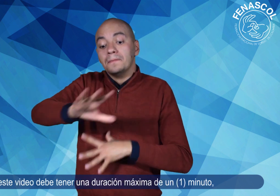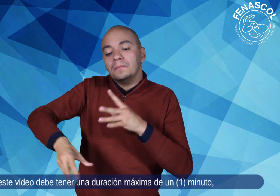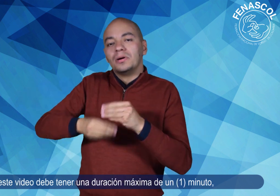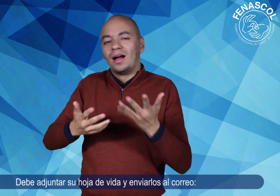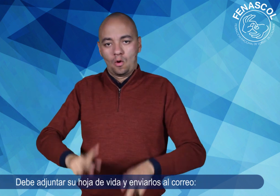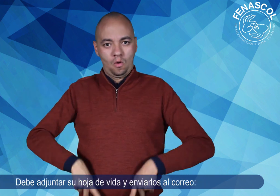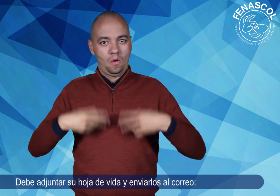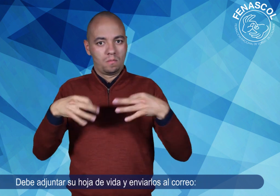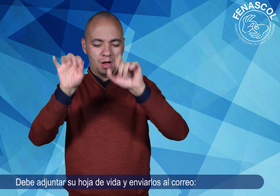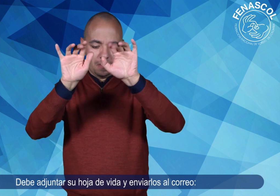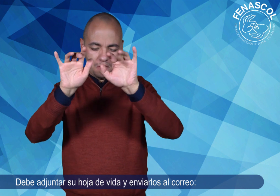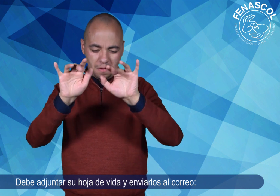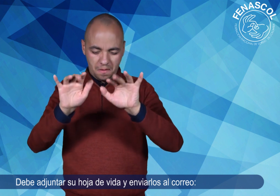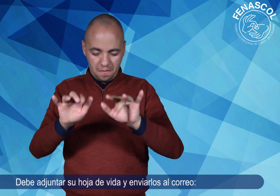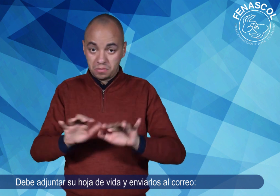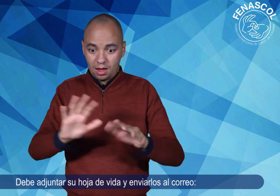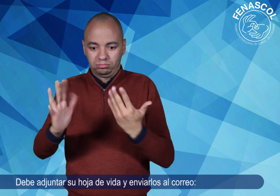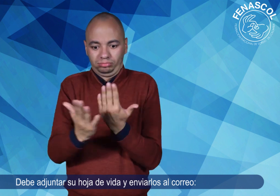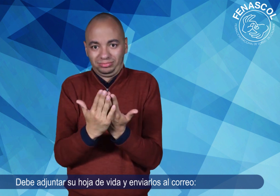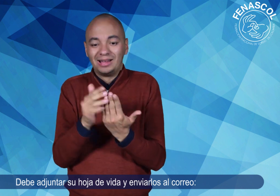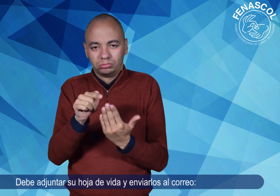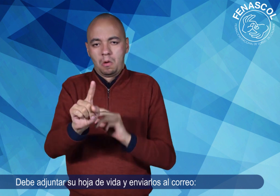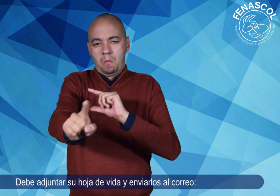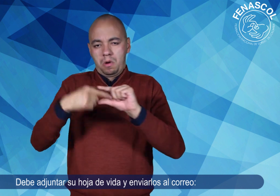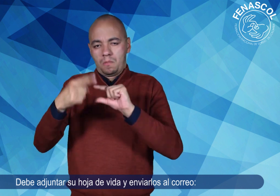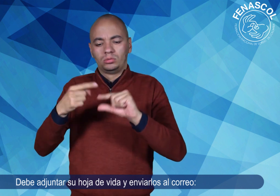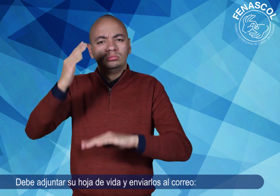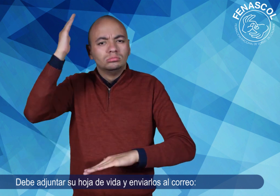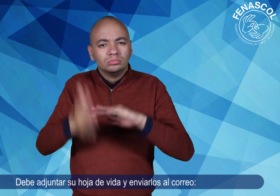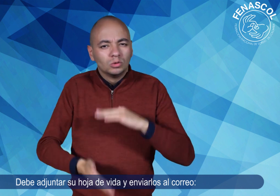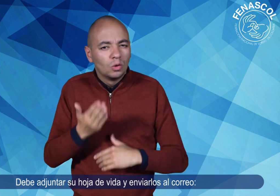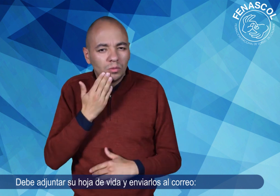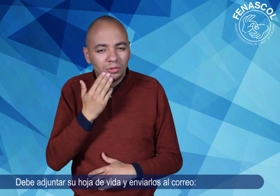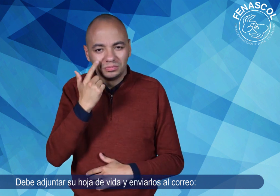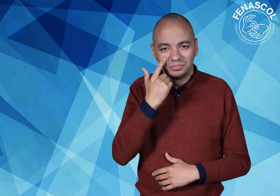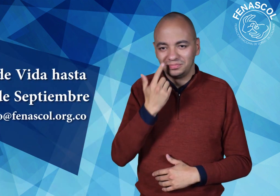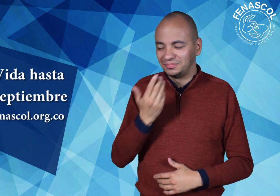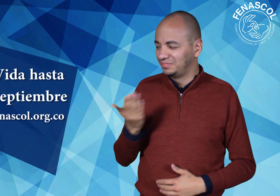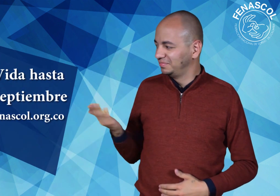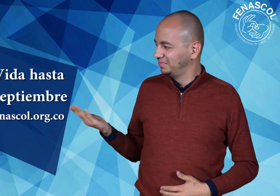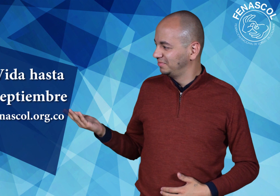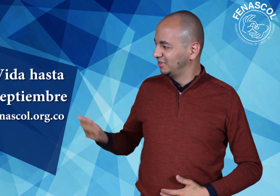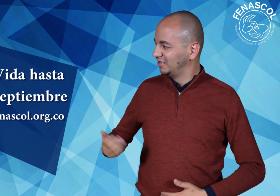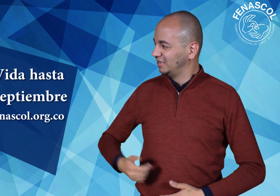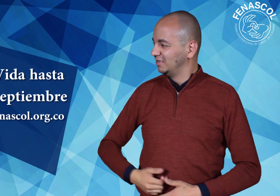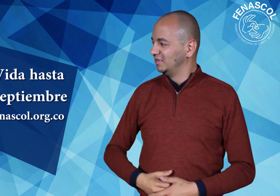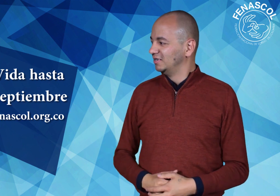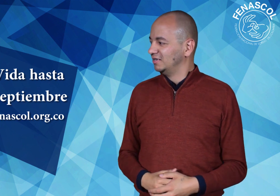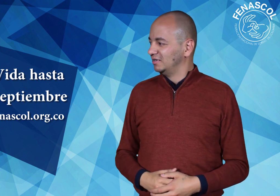Debe adjuntar su hoja de vida y enviarlos al correo contacto arrobafenascol.org.co hasta el 8 de